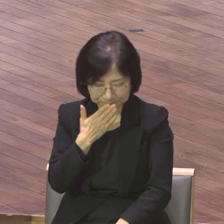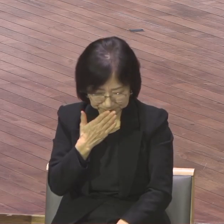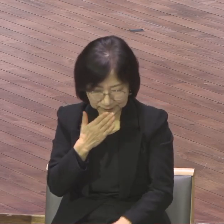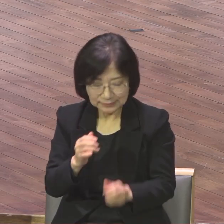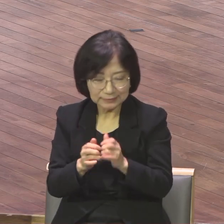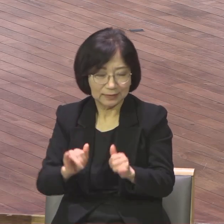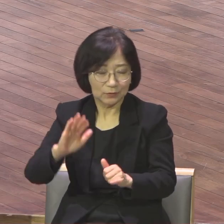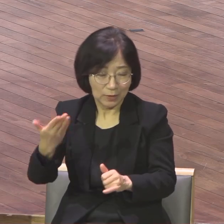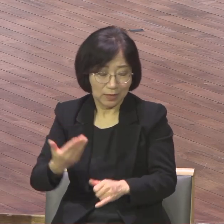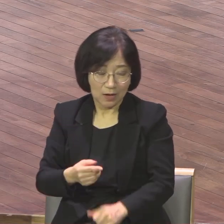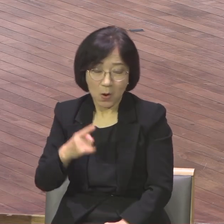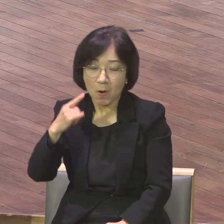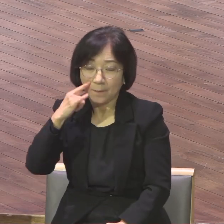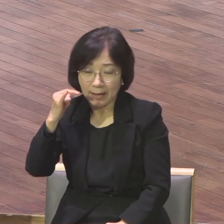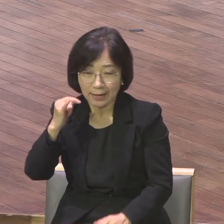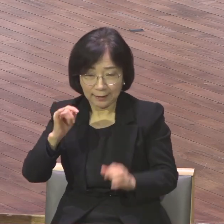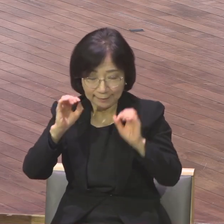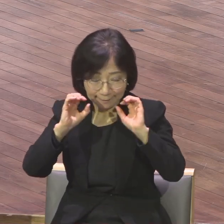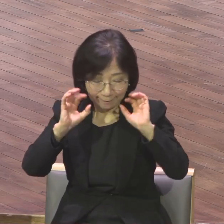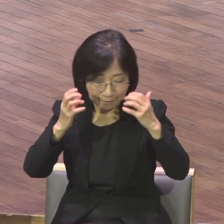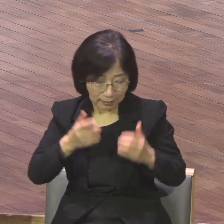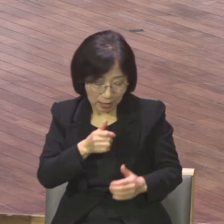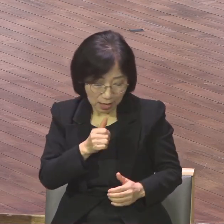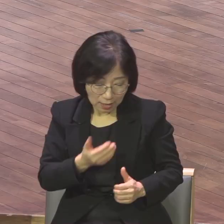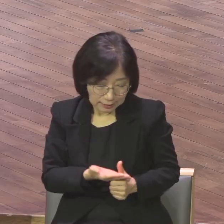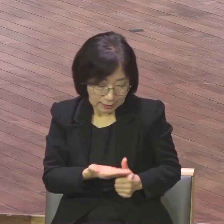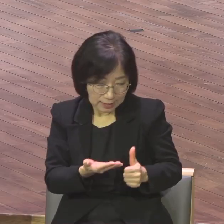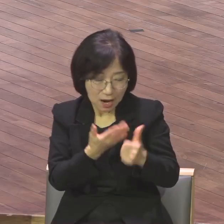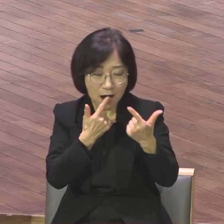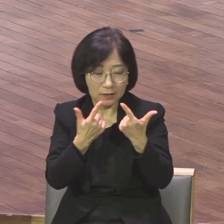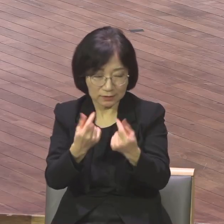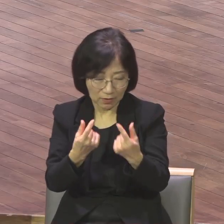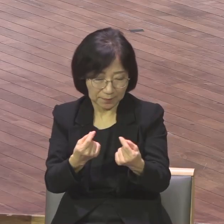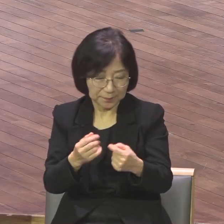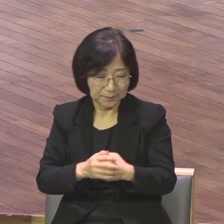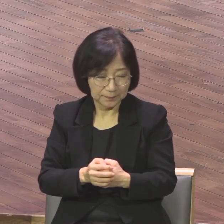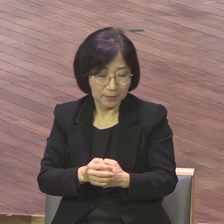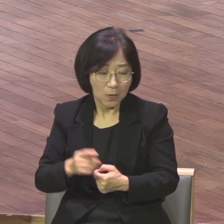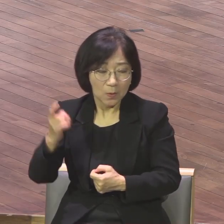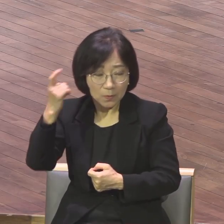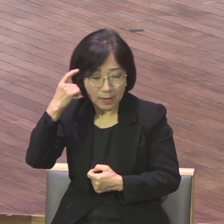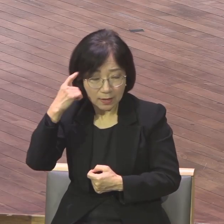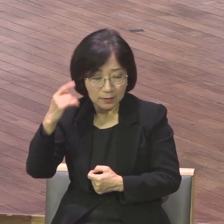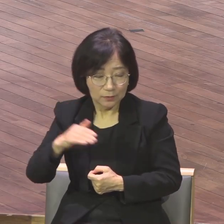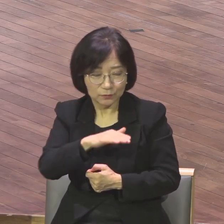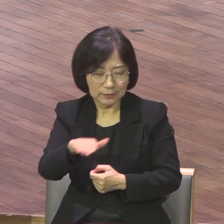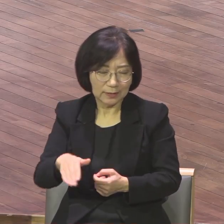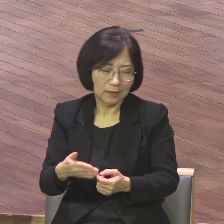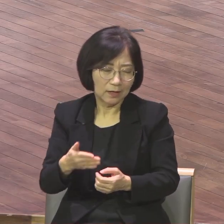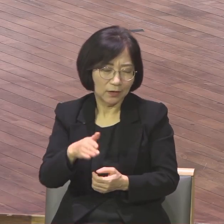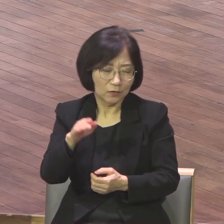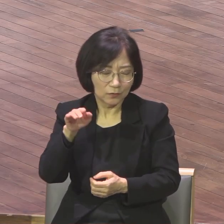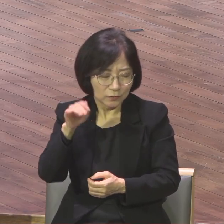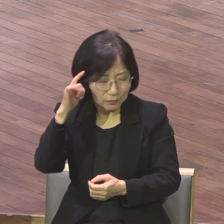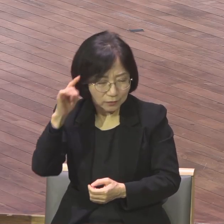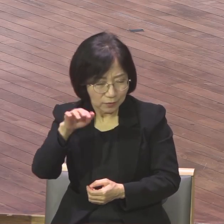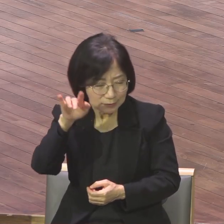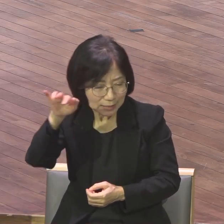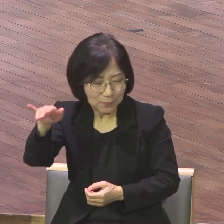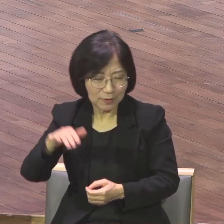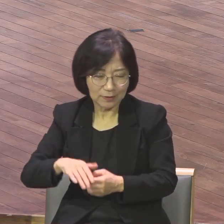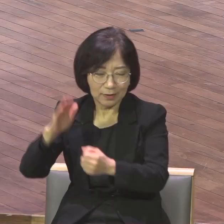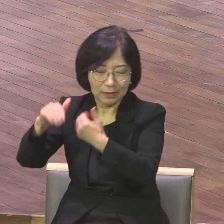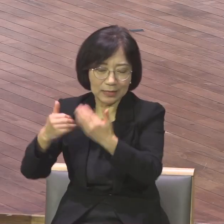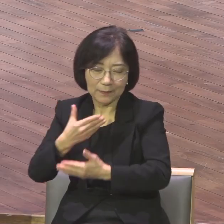유순한 자가 되어 유모가 자기 자녀를 기름과 같이 하였으니, 우리가 이같이 너희를 사모하여 하나님의 복음뿐 아니라